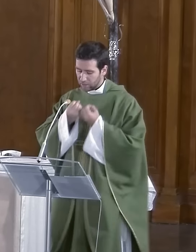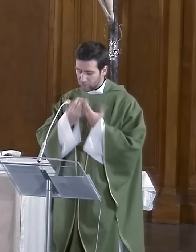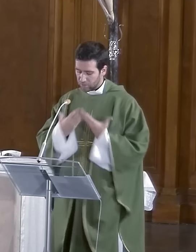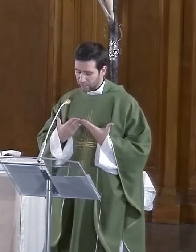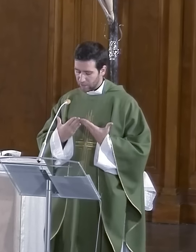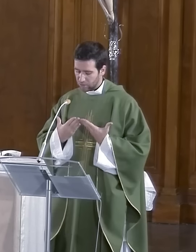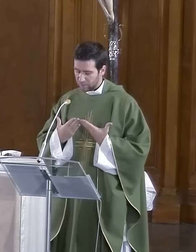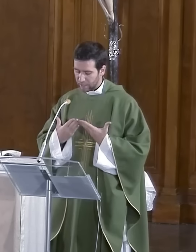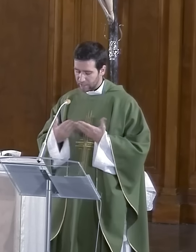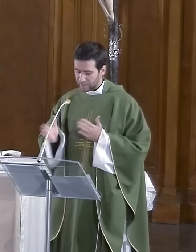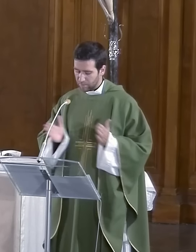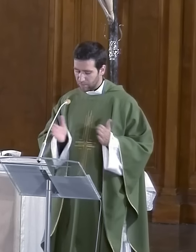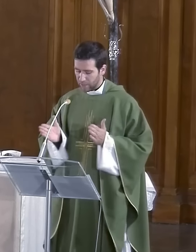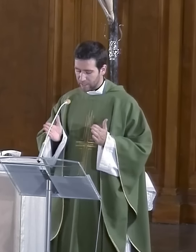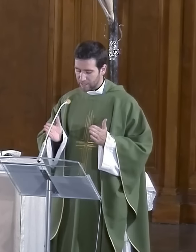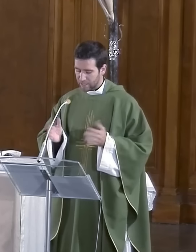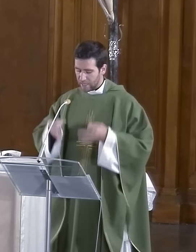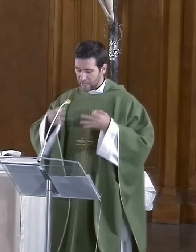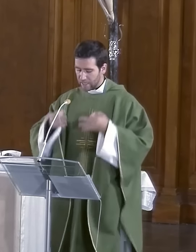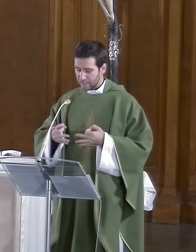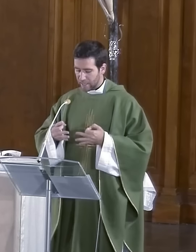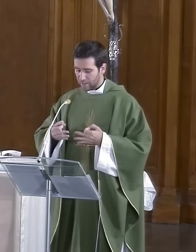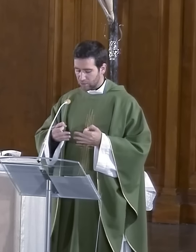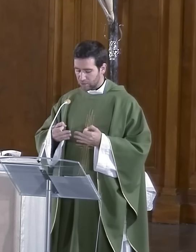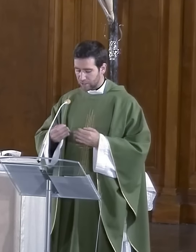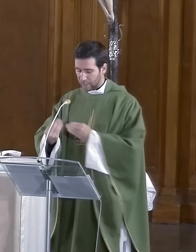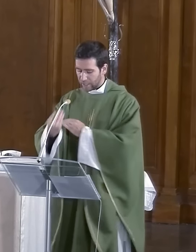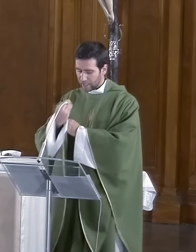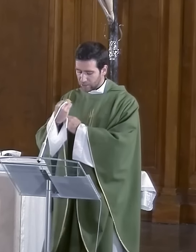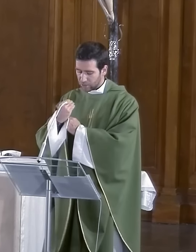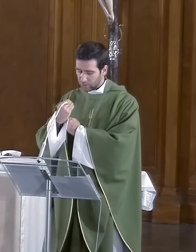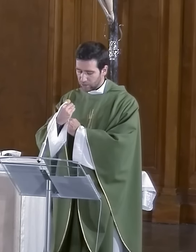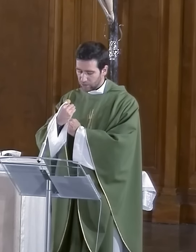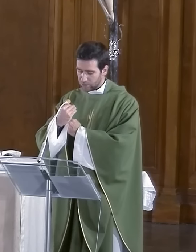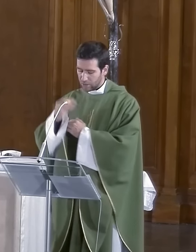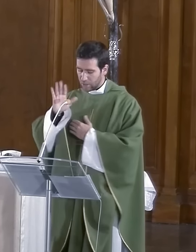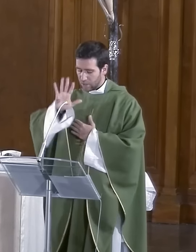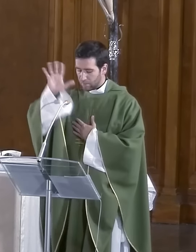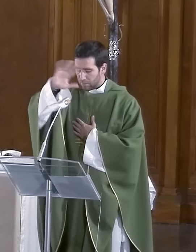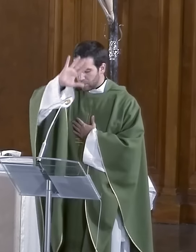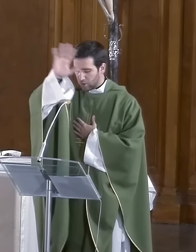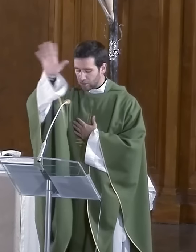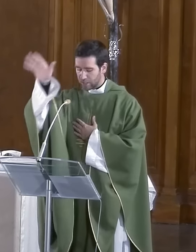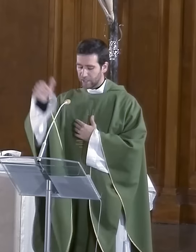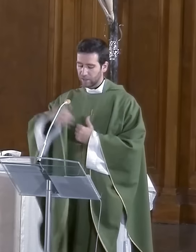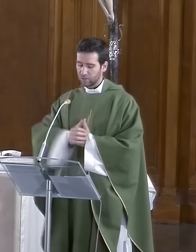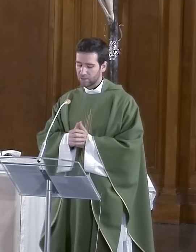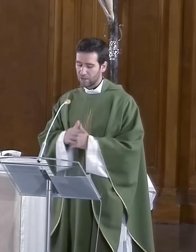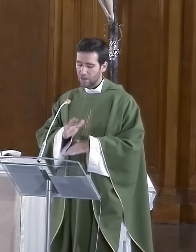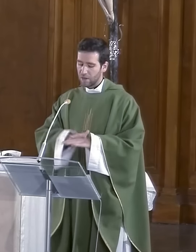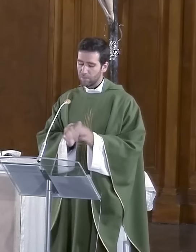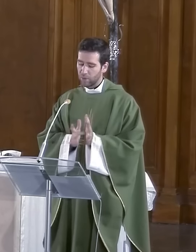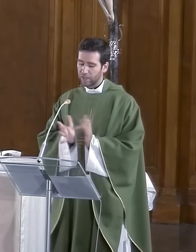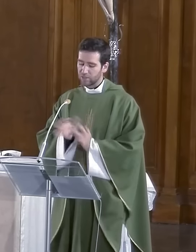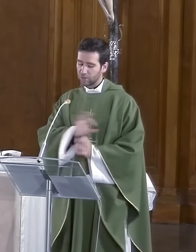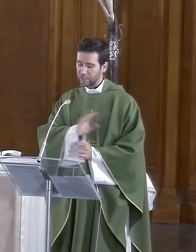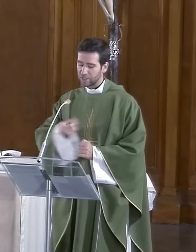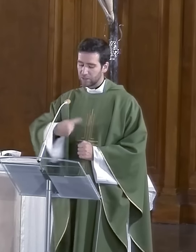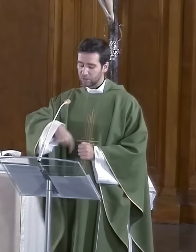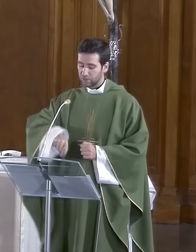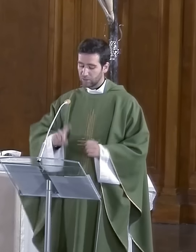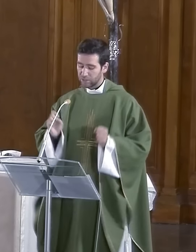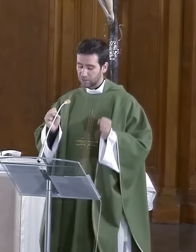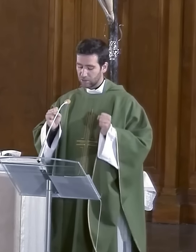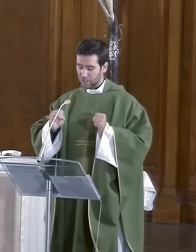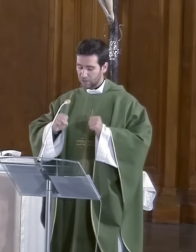auxilien en los bienes temporales y seamos instruidos por los eternos. Por